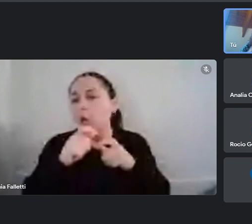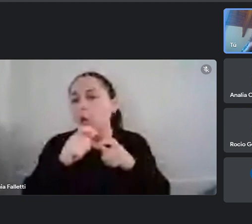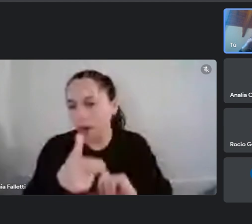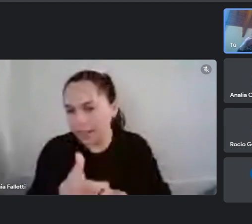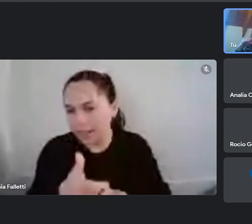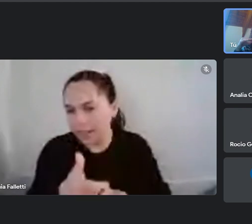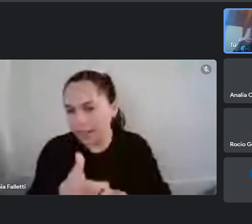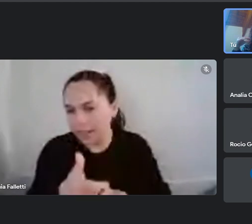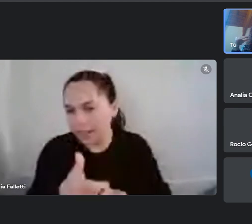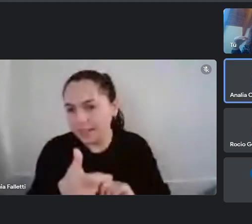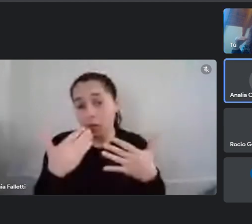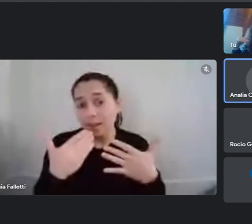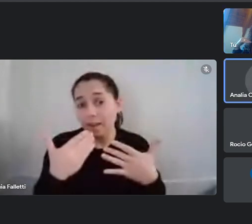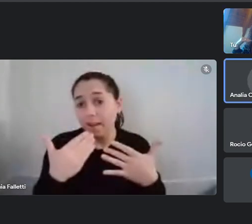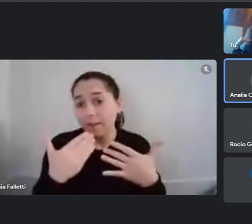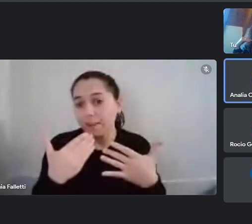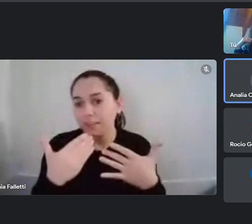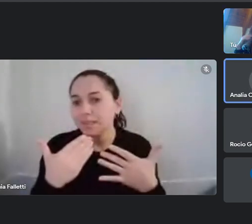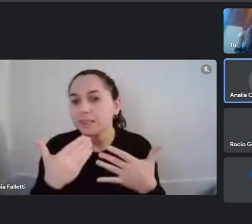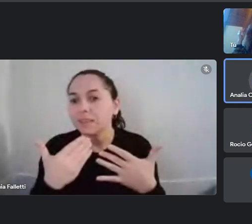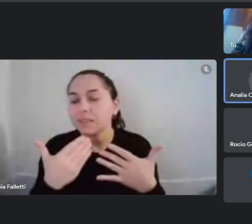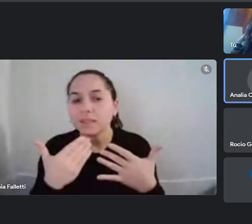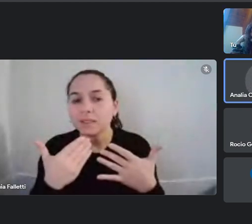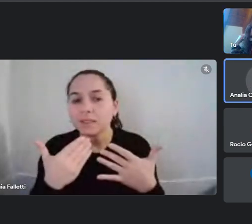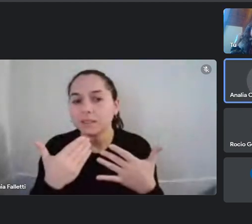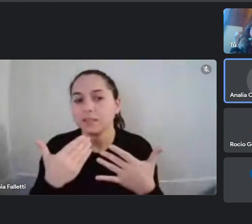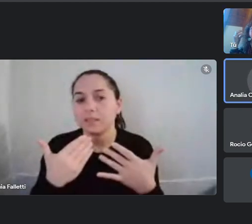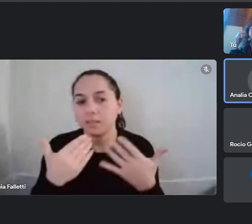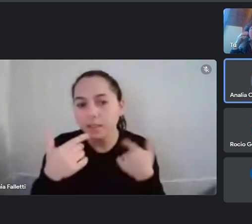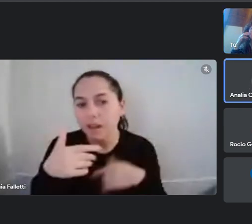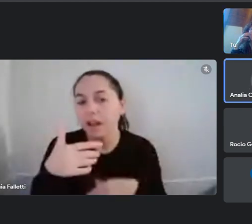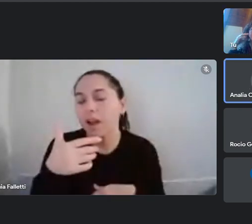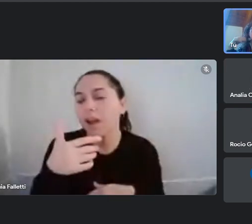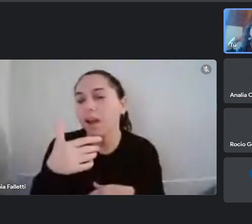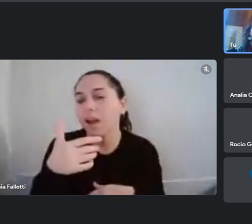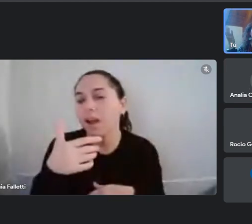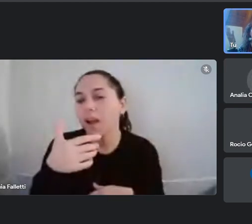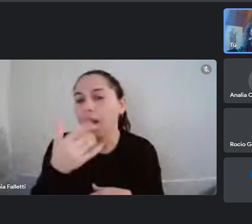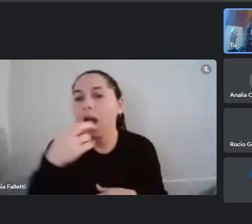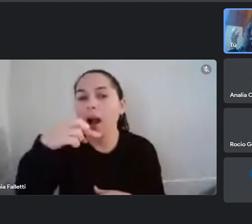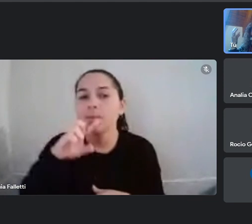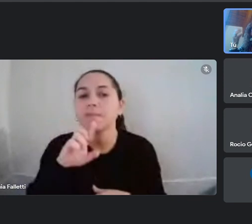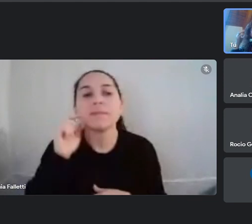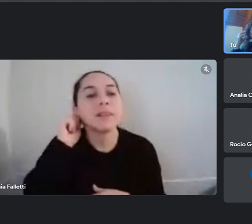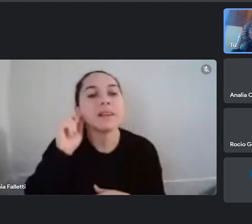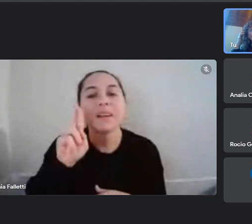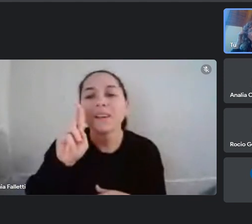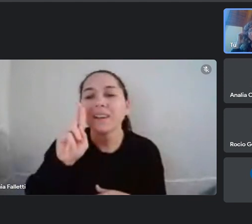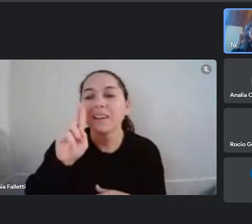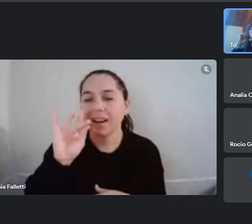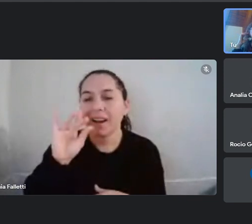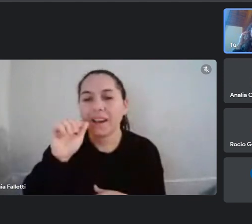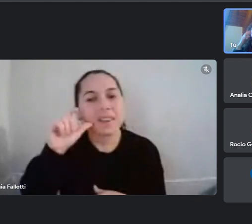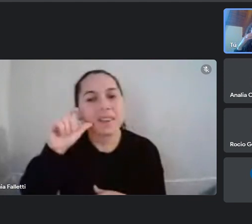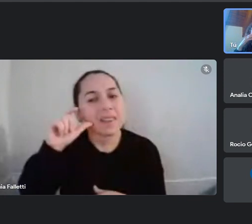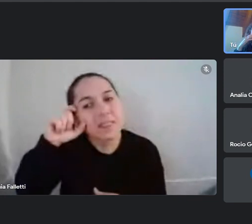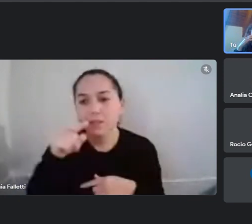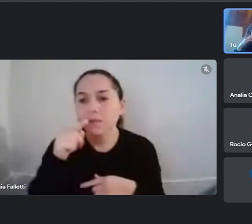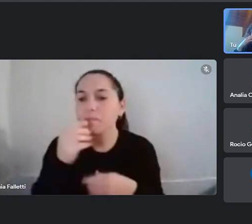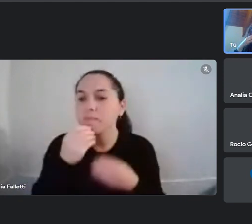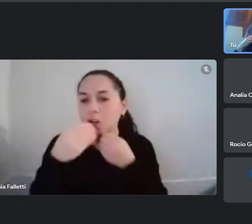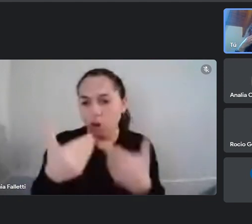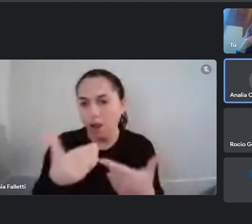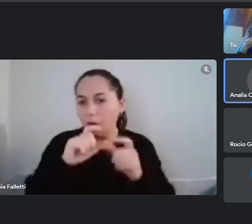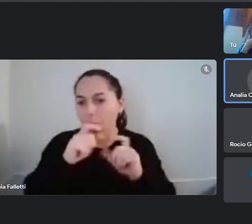decir upgrade. Actualizar, ¿no es cierto? Actualizar bien. O mejorar, cualquiera de las dos.